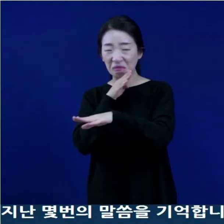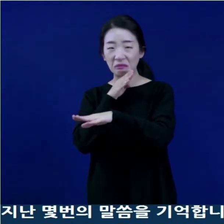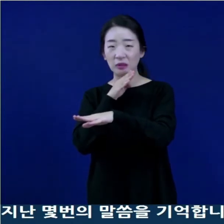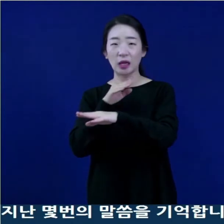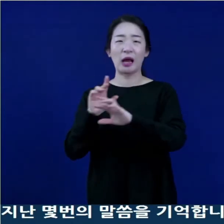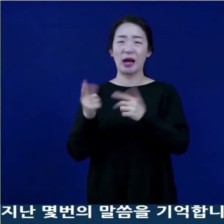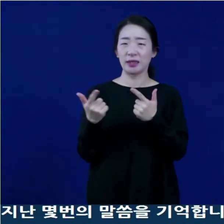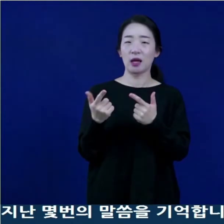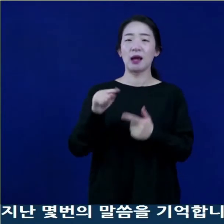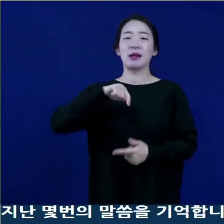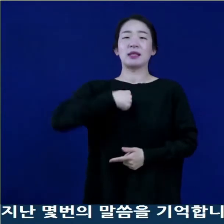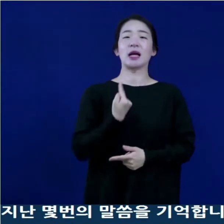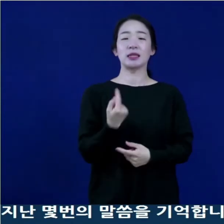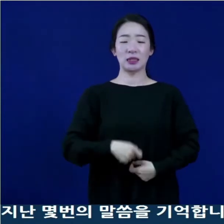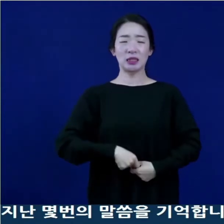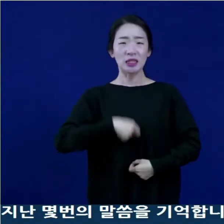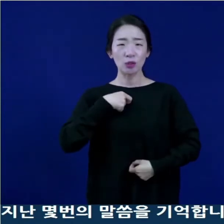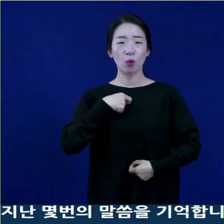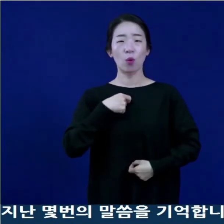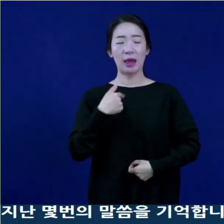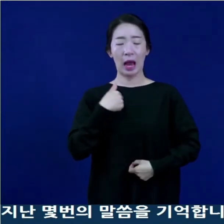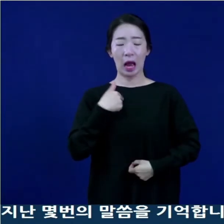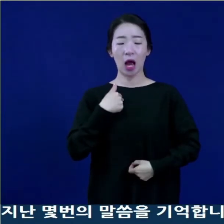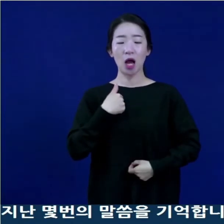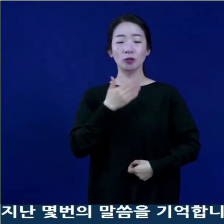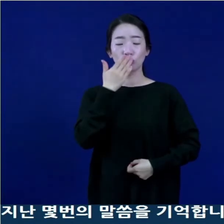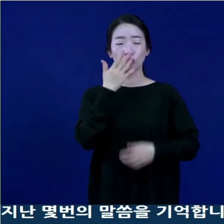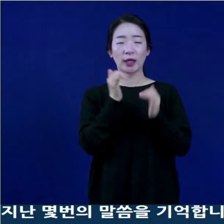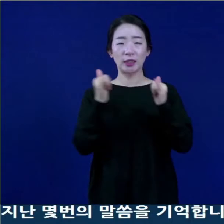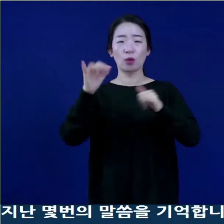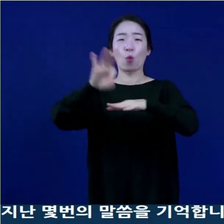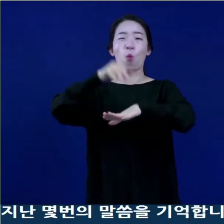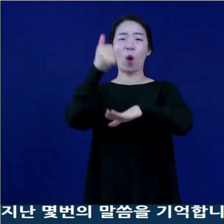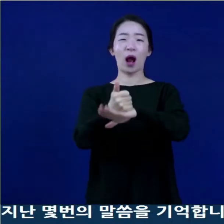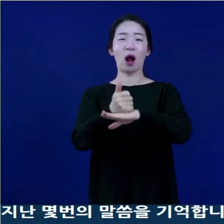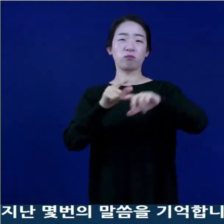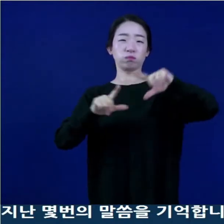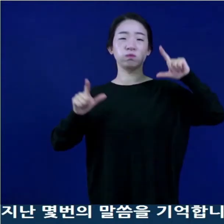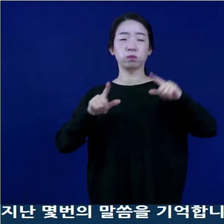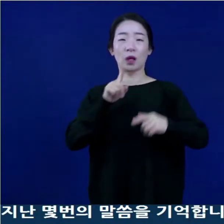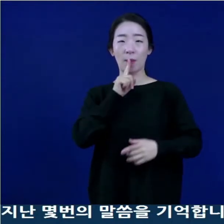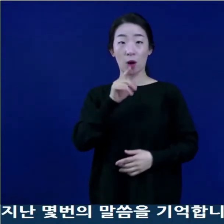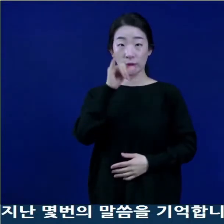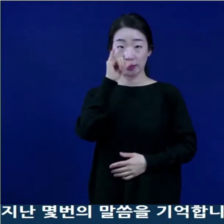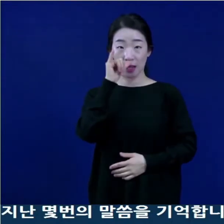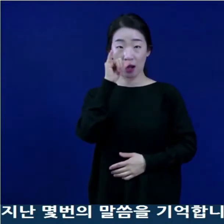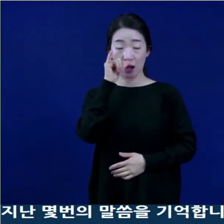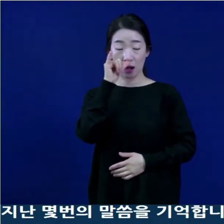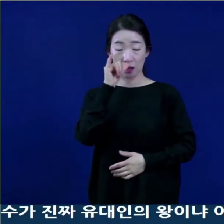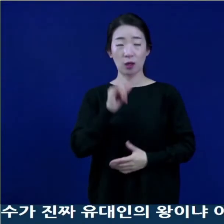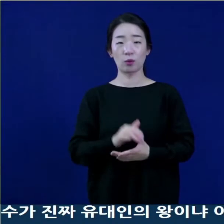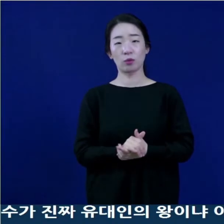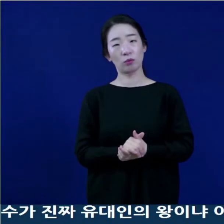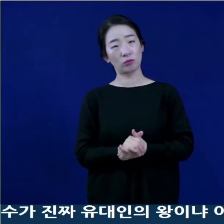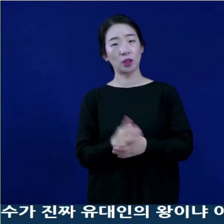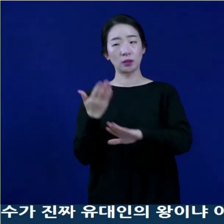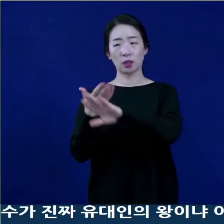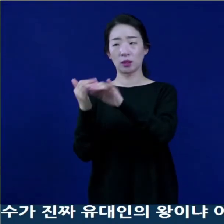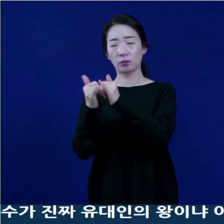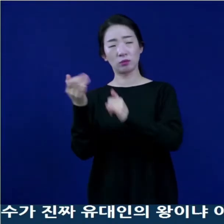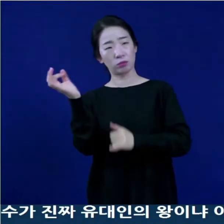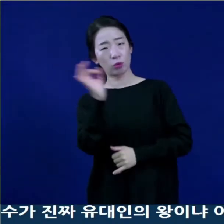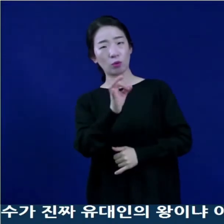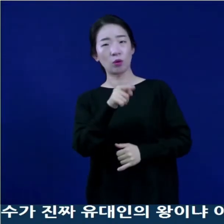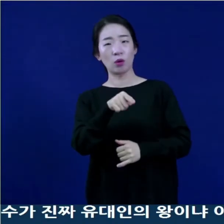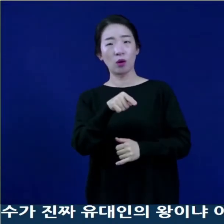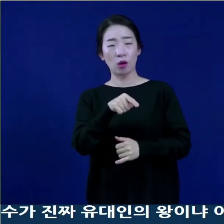있는데, 이게 우리 종교적으로도 큰 어려움이며 로마 사회에도 위협이 되지 않느냐. 아니, 유대인의